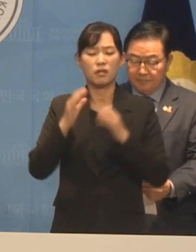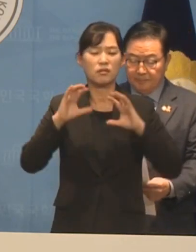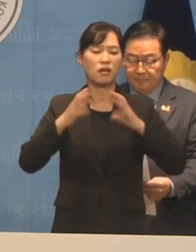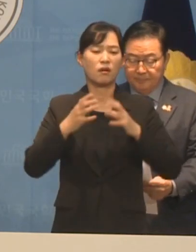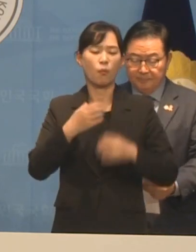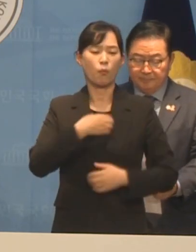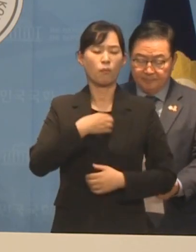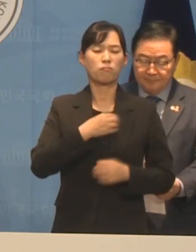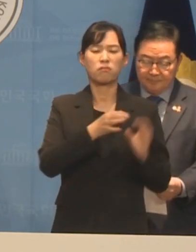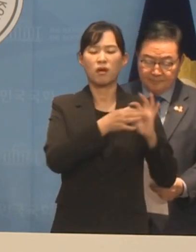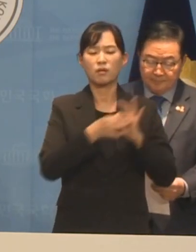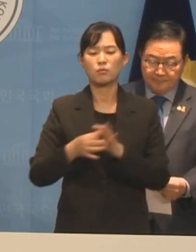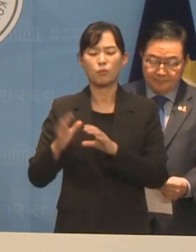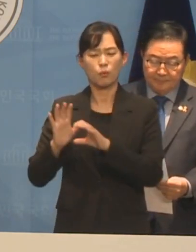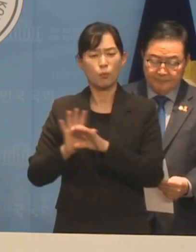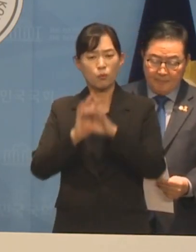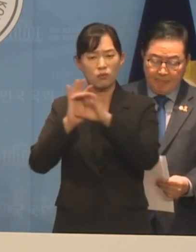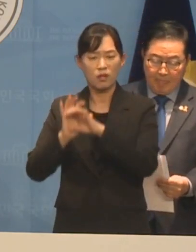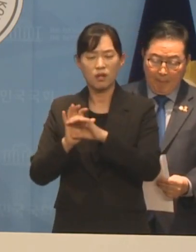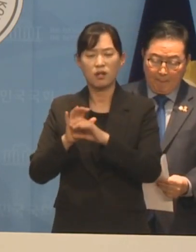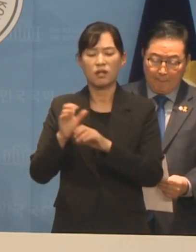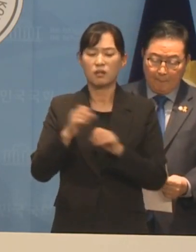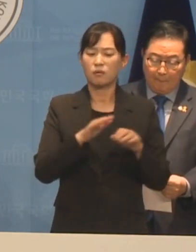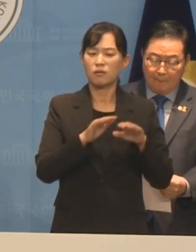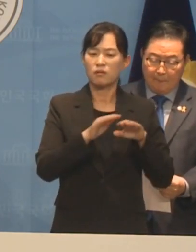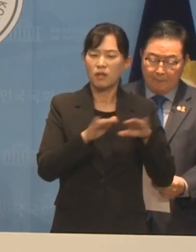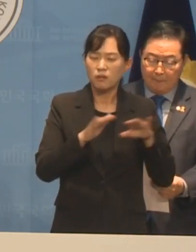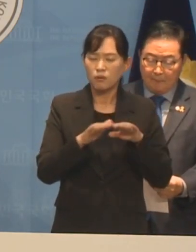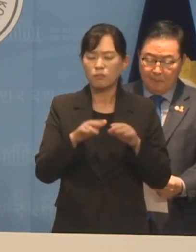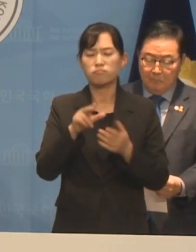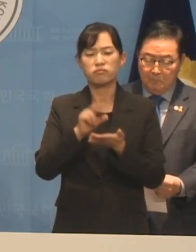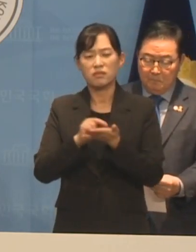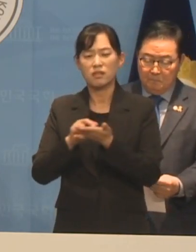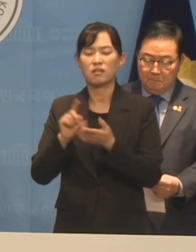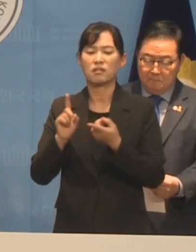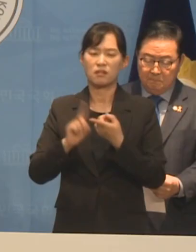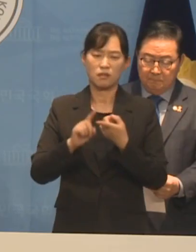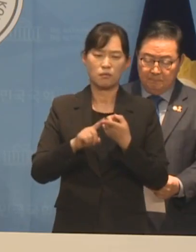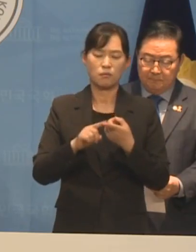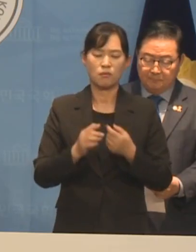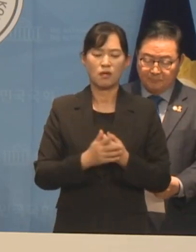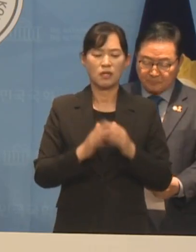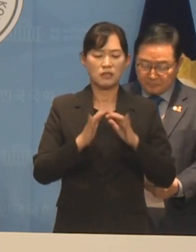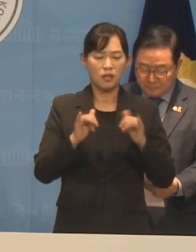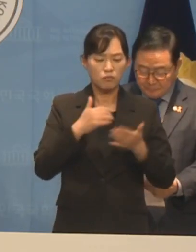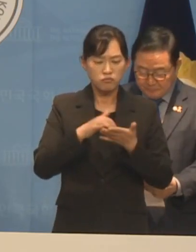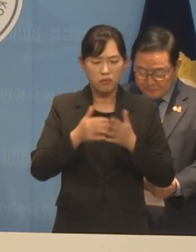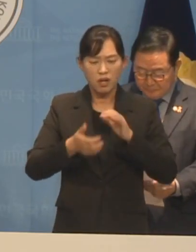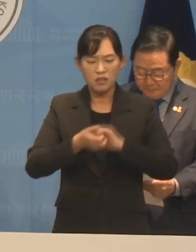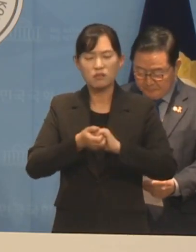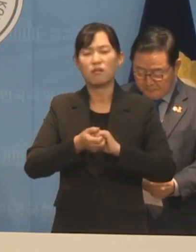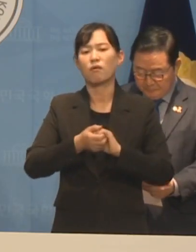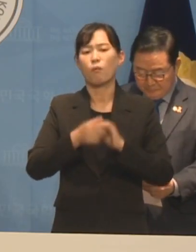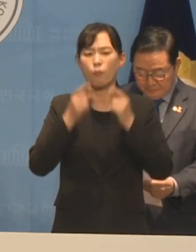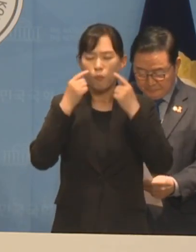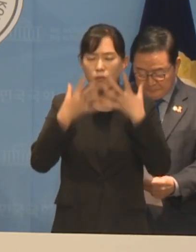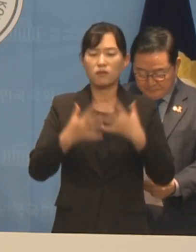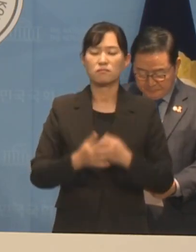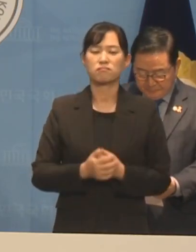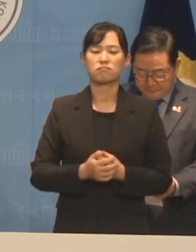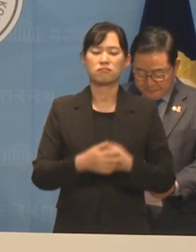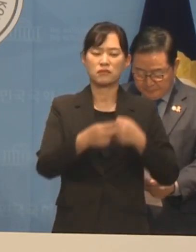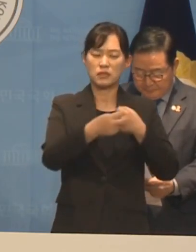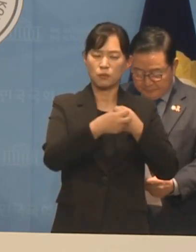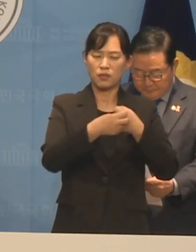있습니다. 코로나19 등 대응 과정에서 드러난 인프라와 인력의 한계도 분명합니다.